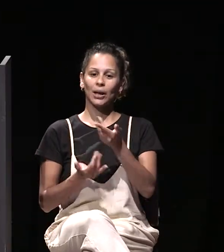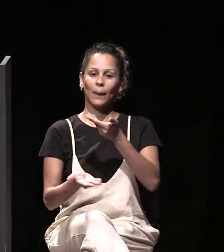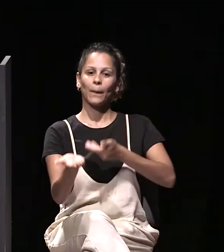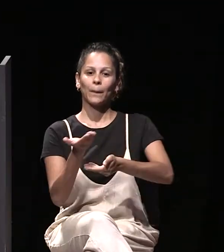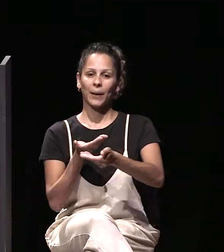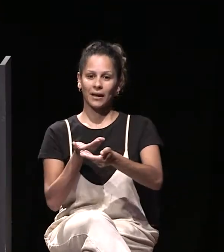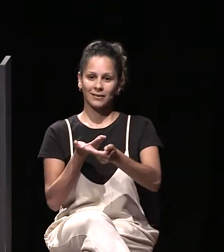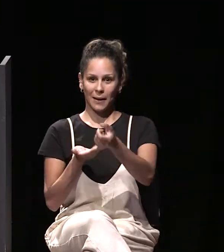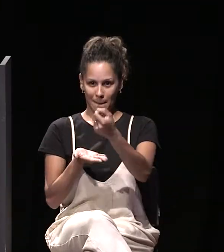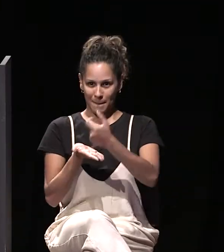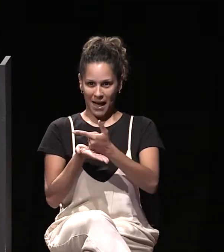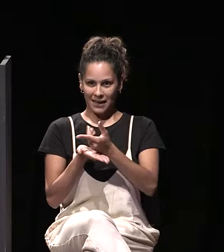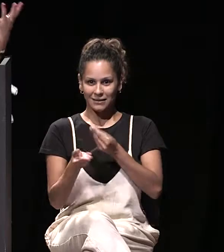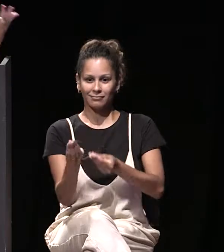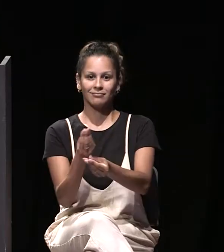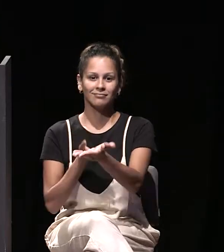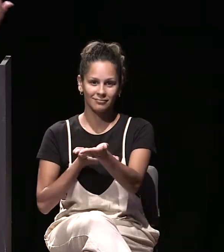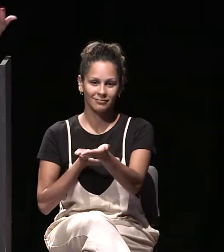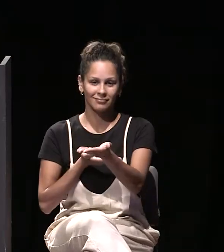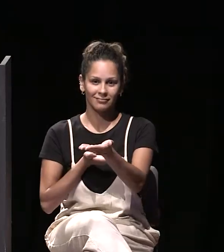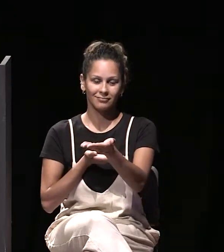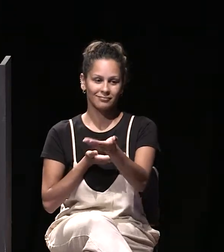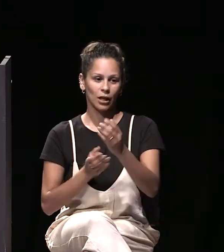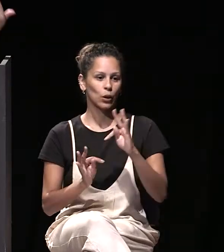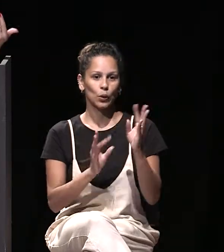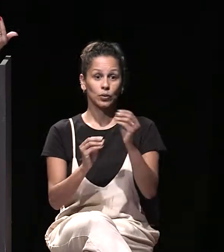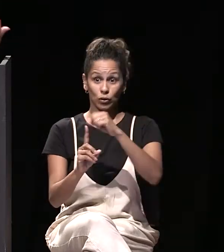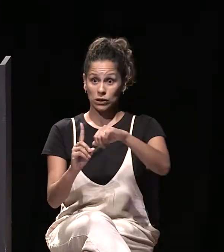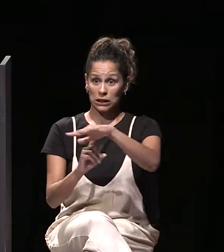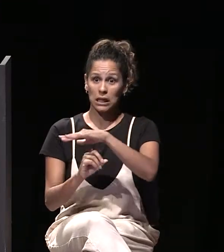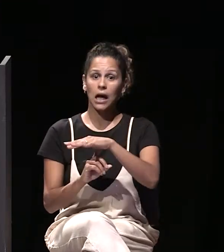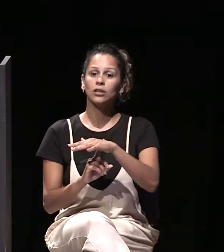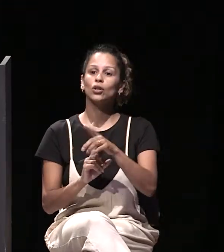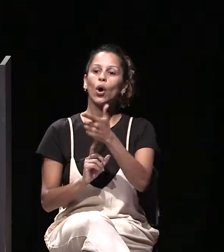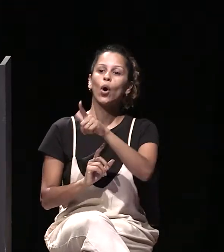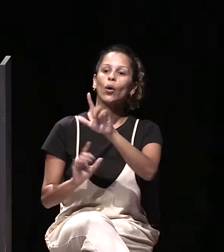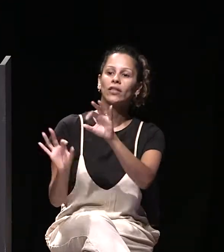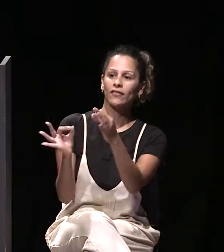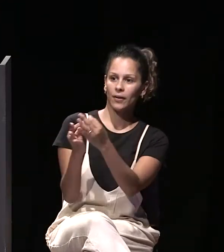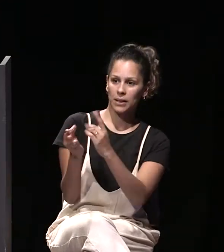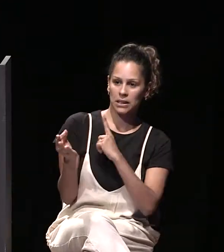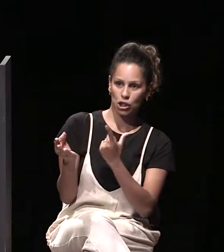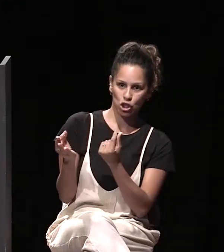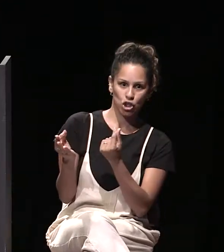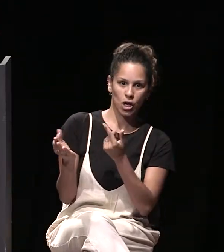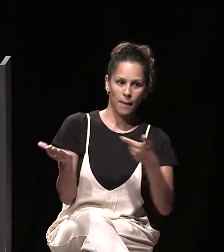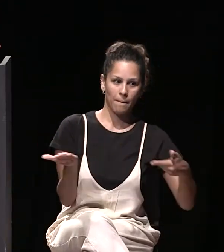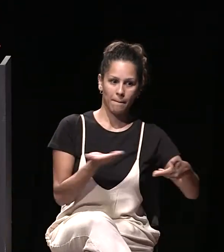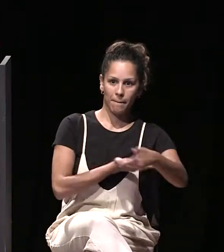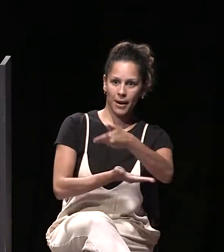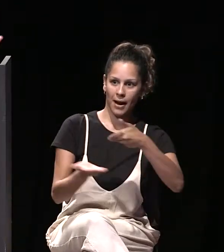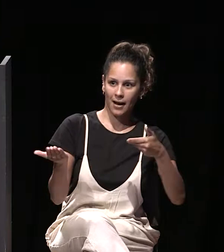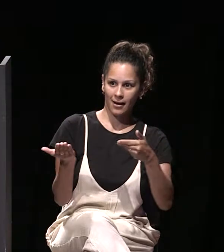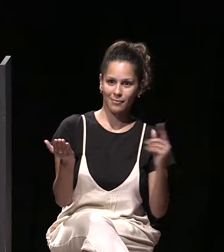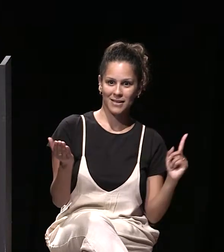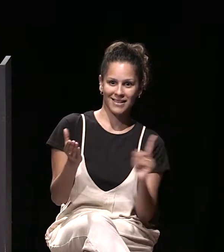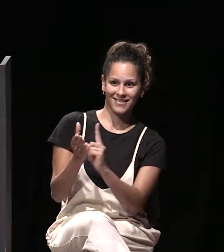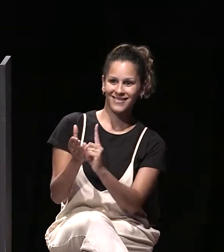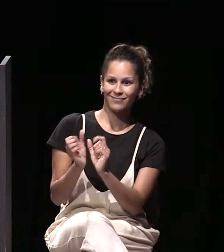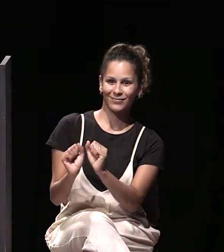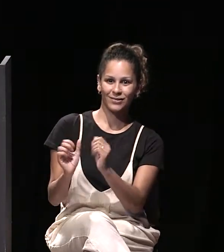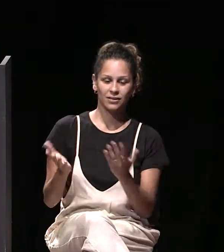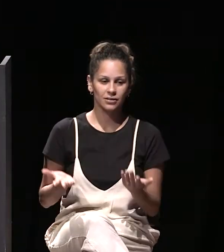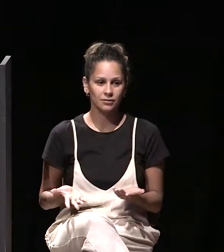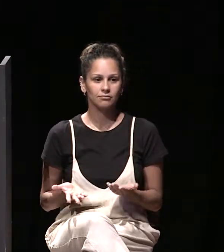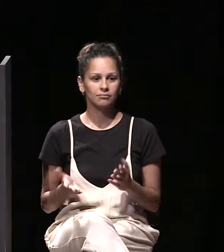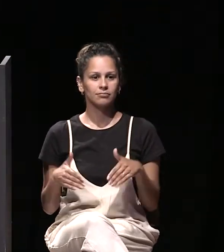filha com toda essa virgindade para eu poder fazer aliança com outra família que tenha dinheiro e dar um bem passar. Então, aí entramos com